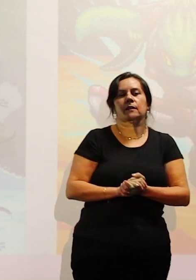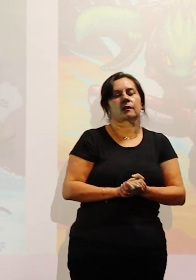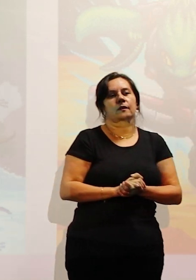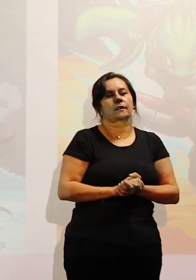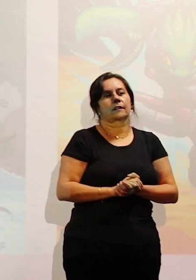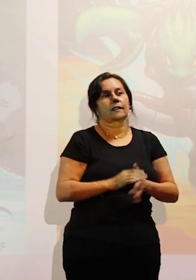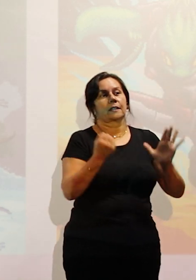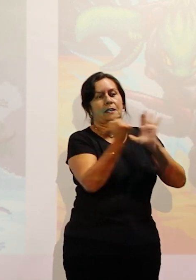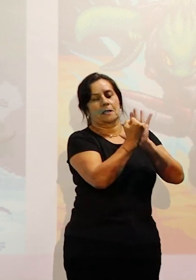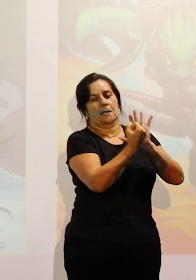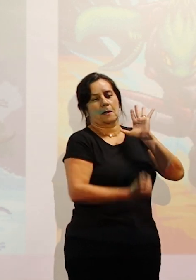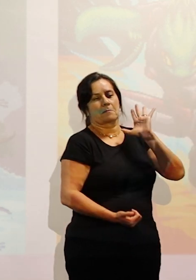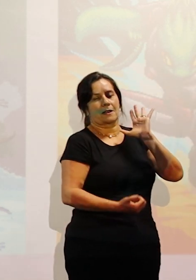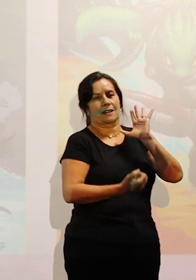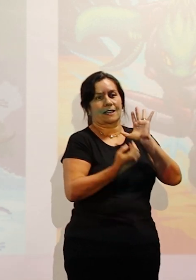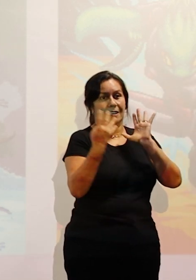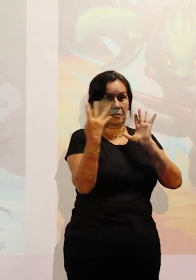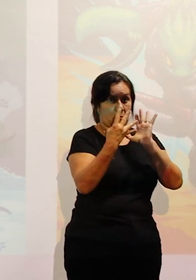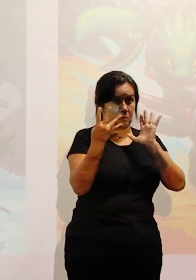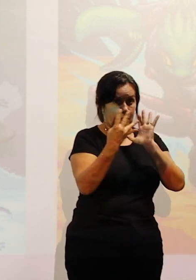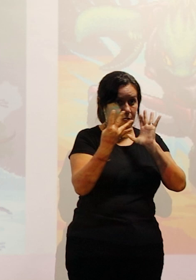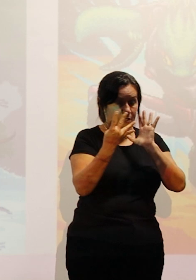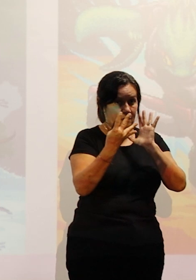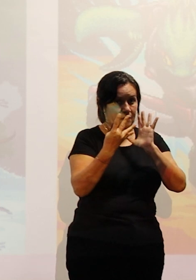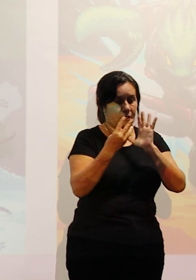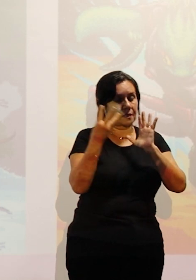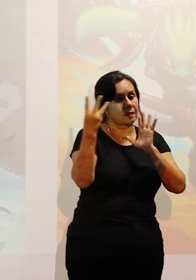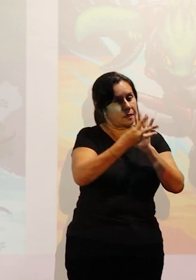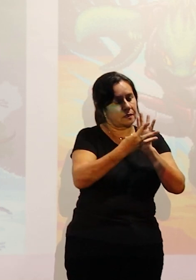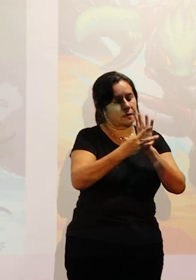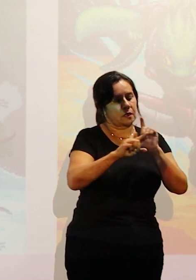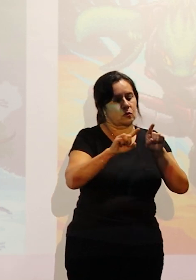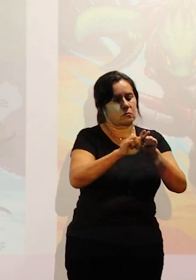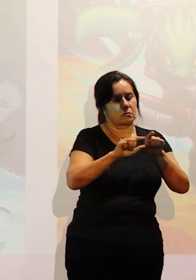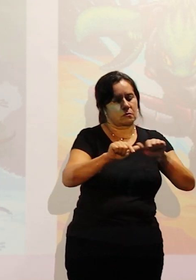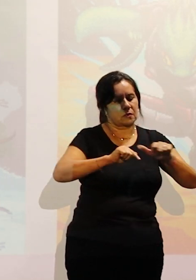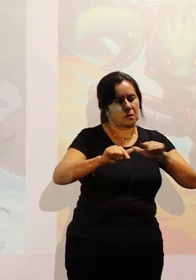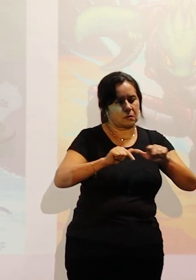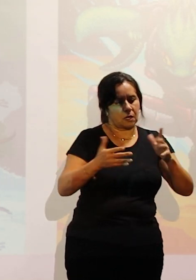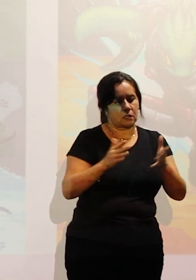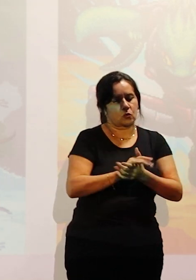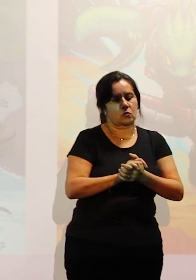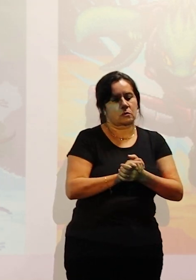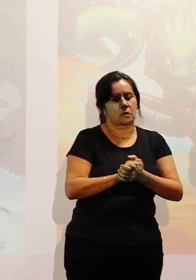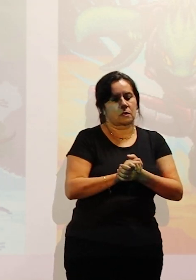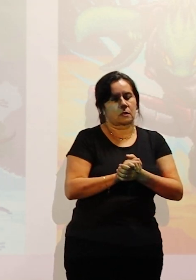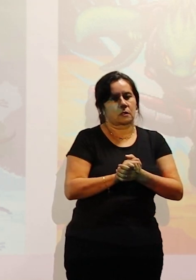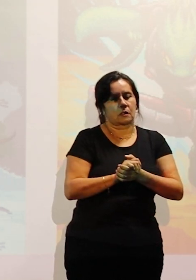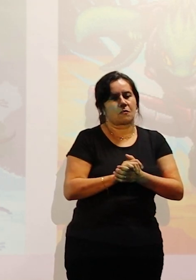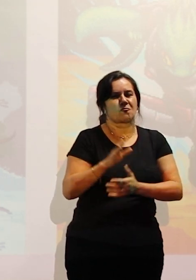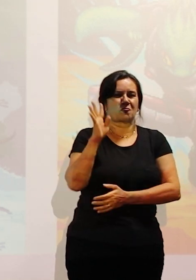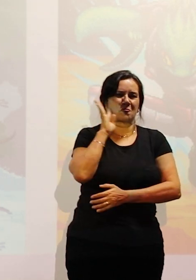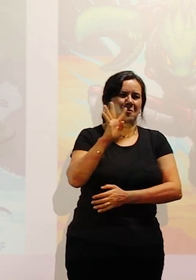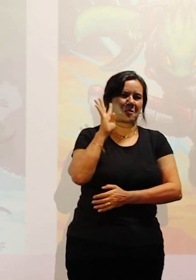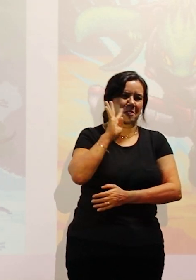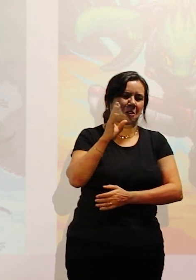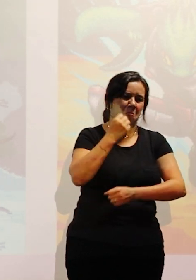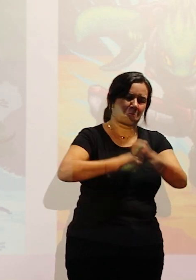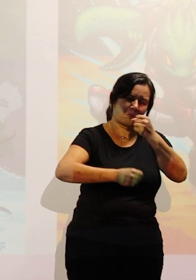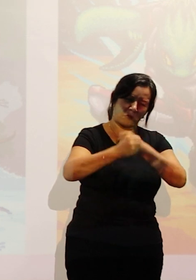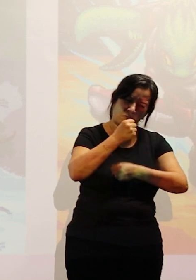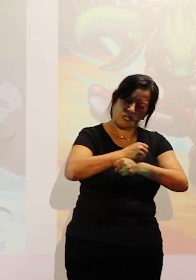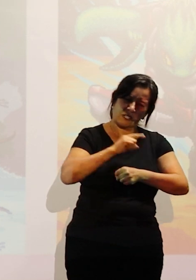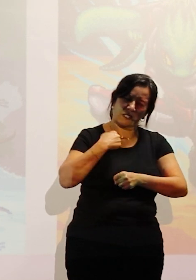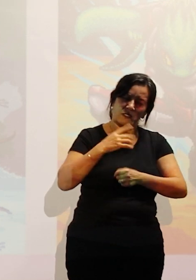né? E o terceiro foi um trabalho que eu fiz para o AliExpress, no ano passado. Foi muito legal. E